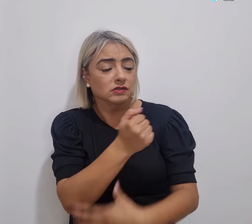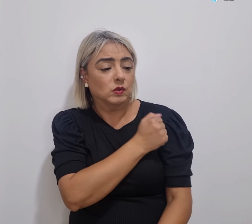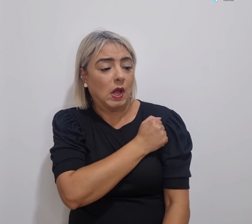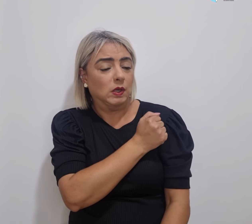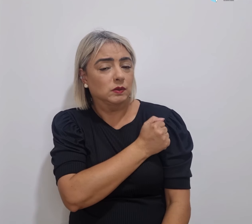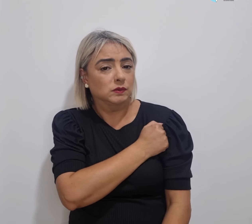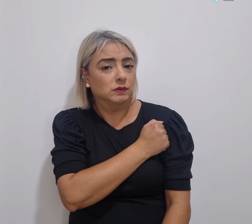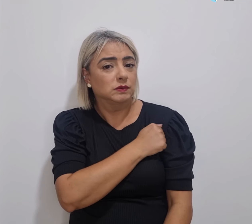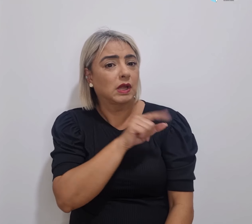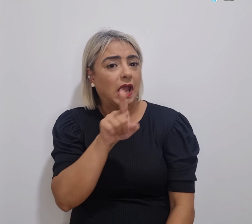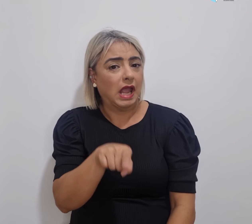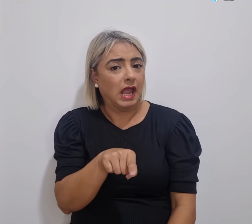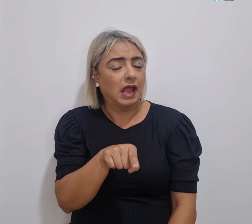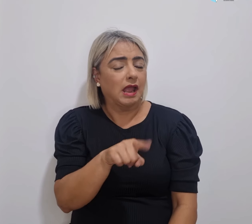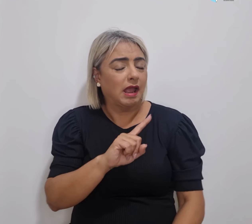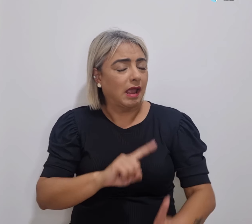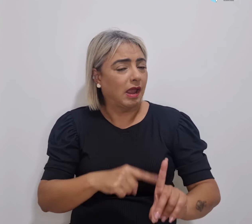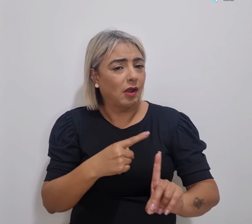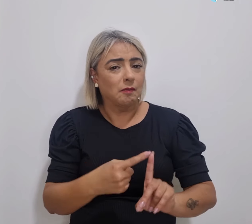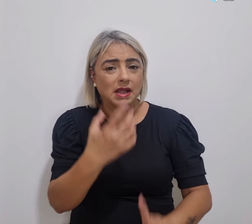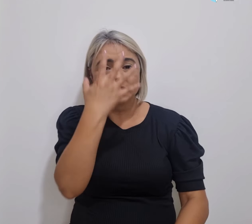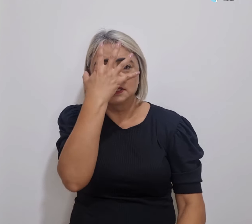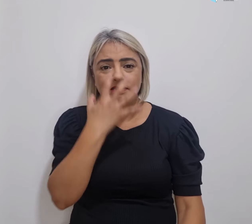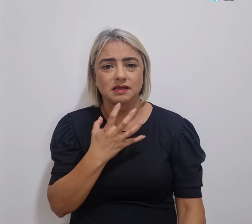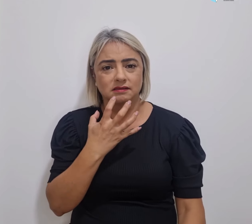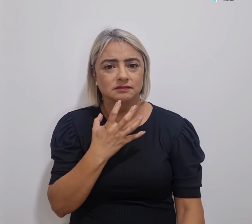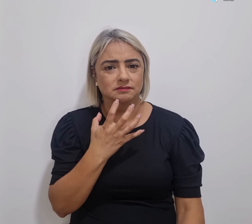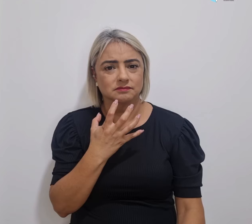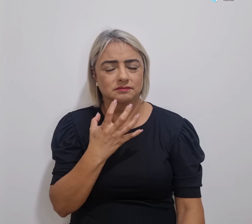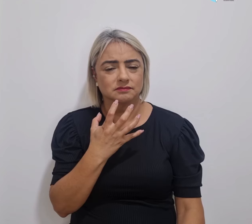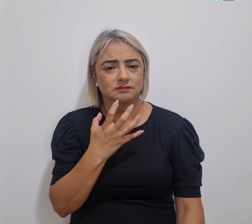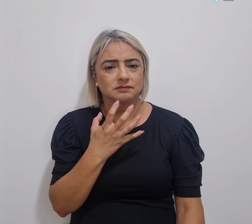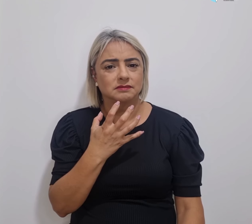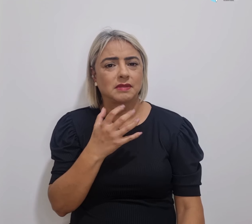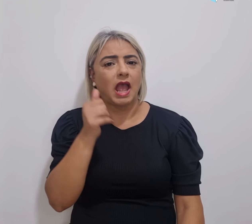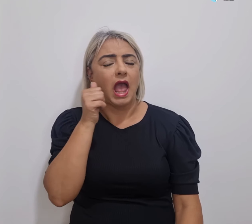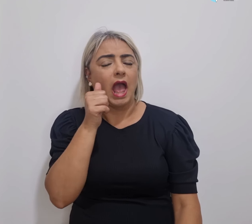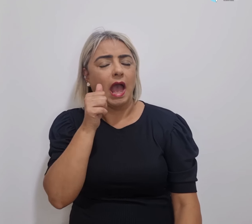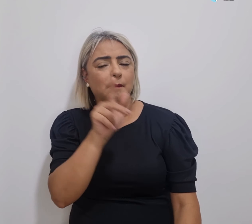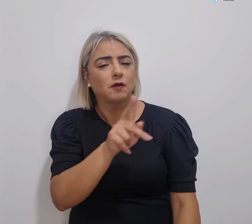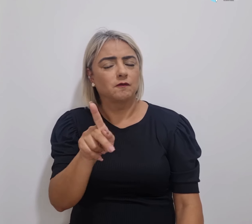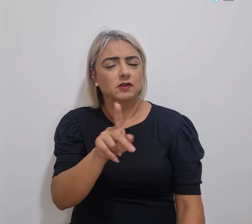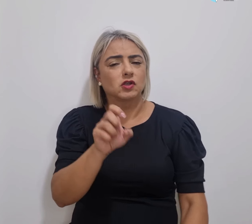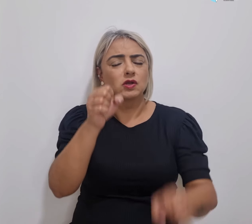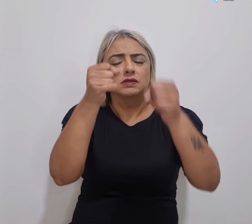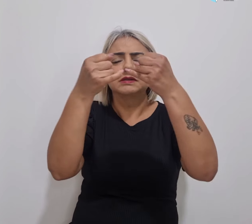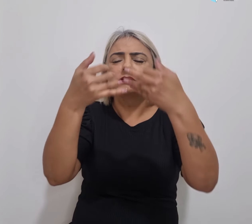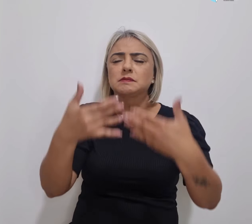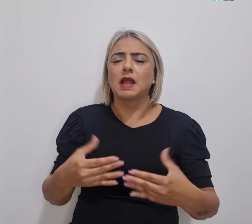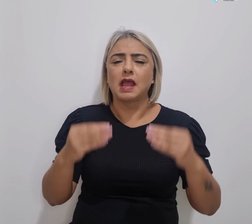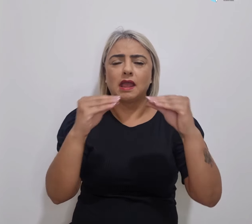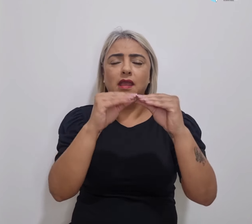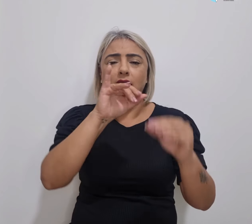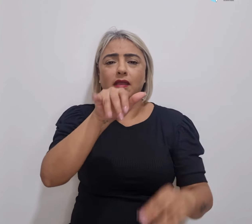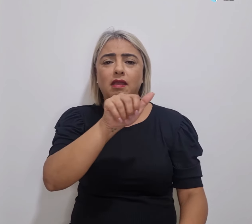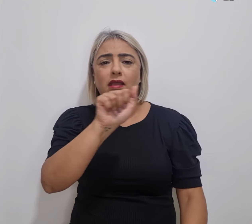é um dos mais gritantes. Ela explica que, na Ejaíte, chamamos de